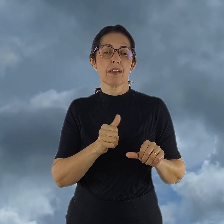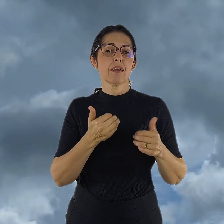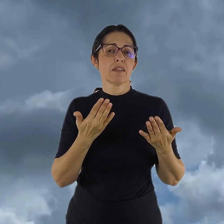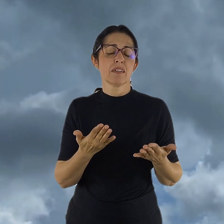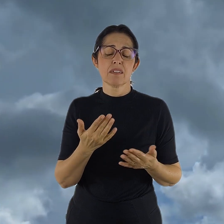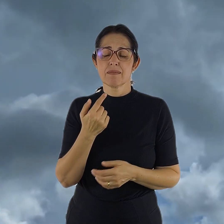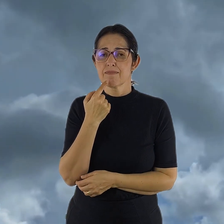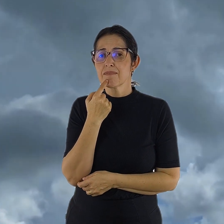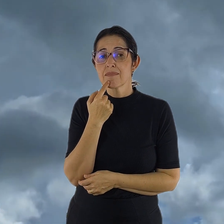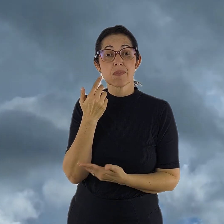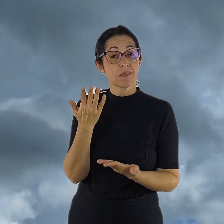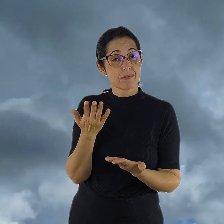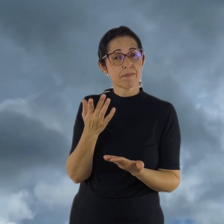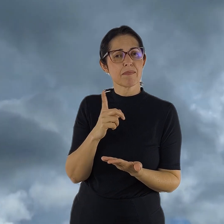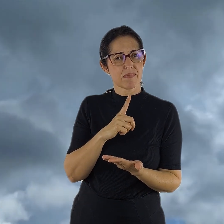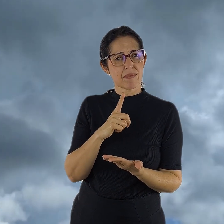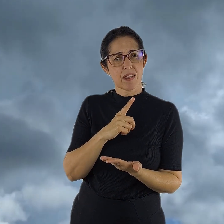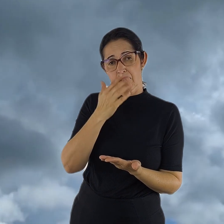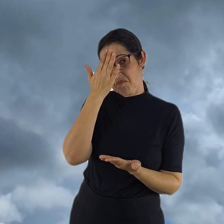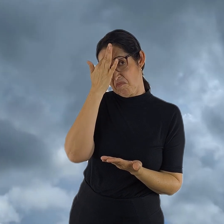Senhor, isso vai voltar?